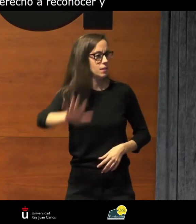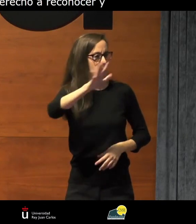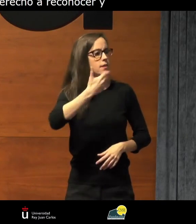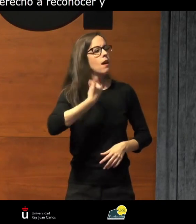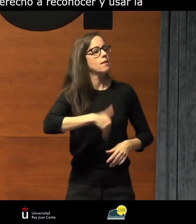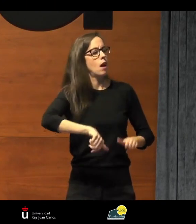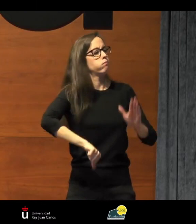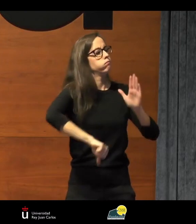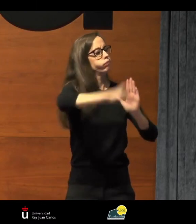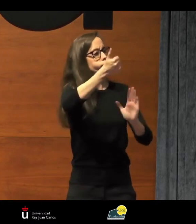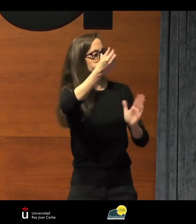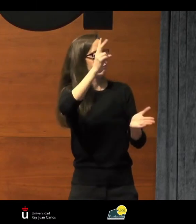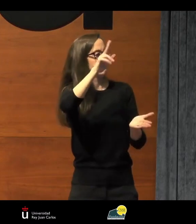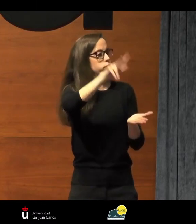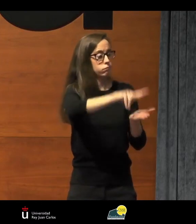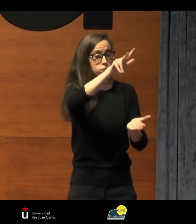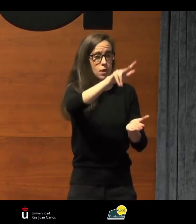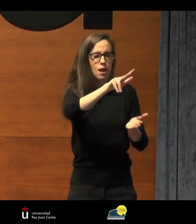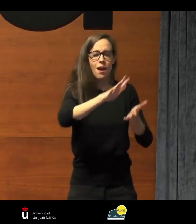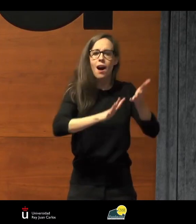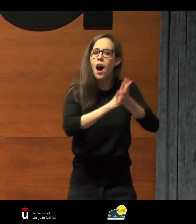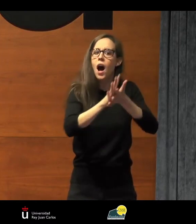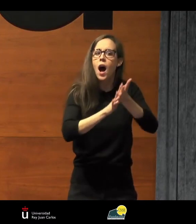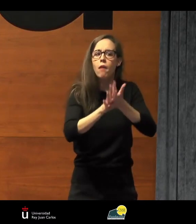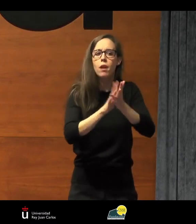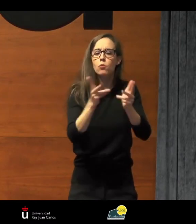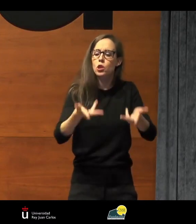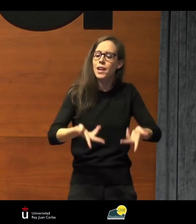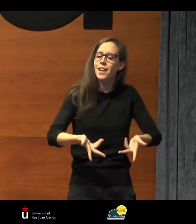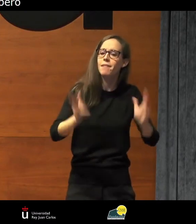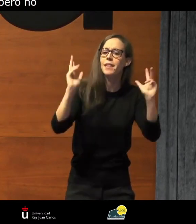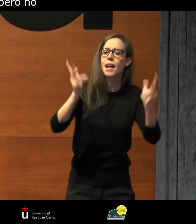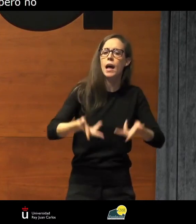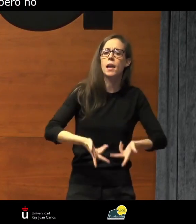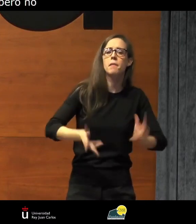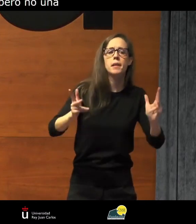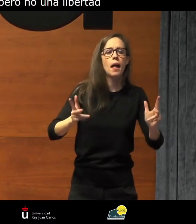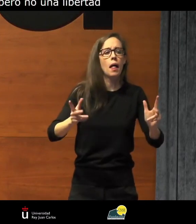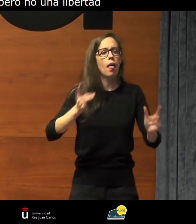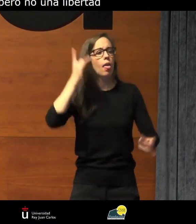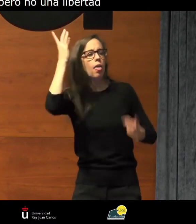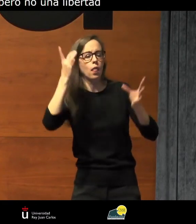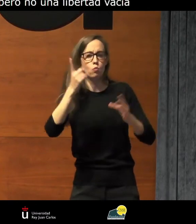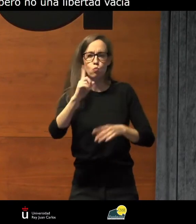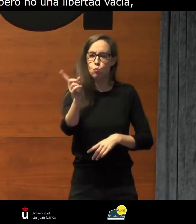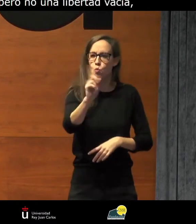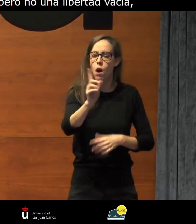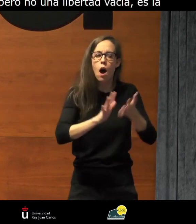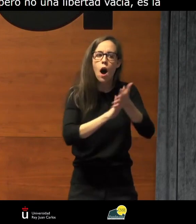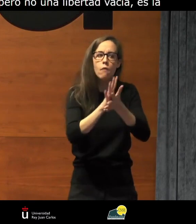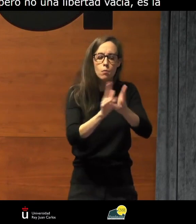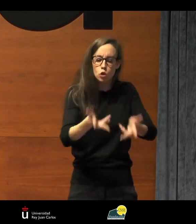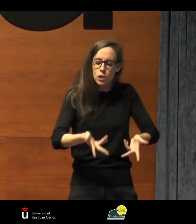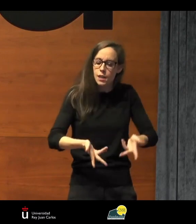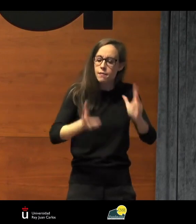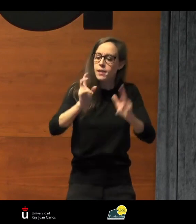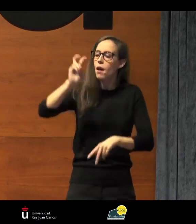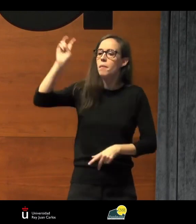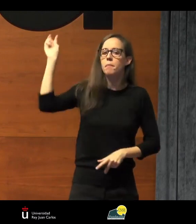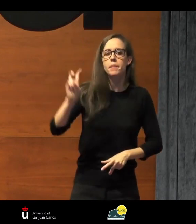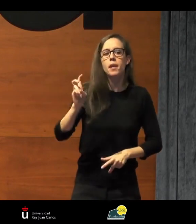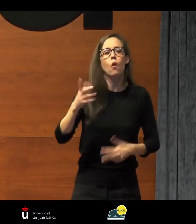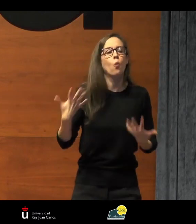la libertad, pero no una libertad vacía, es la libertad que parte de la igualdad y de la